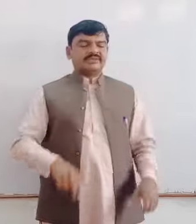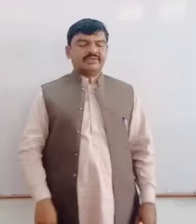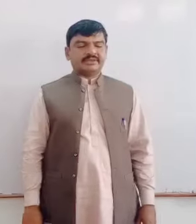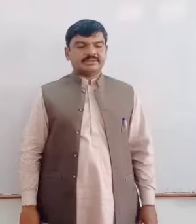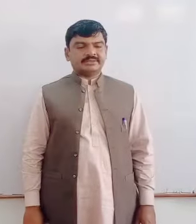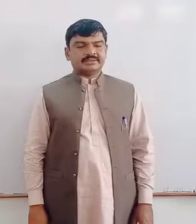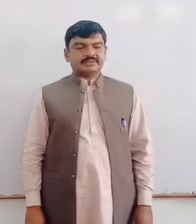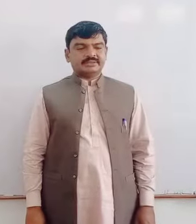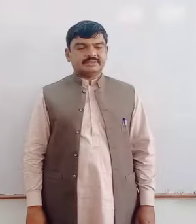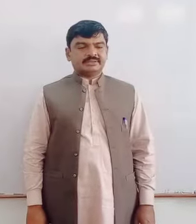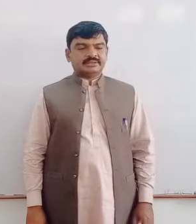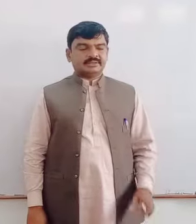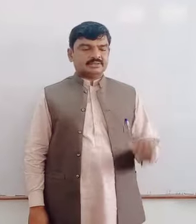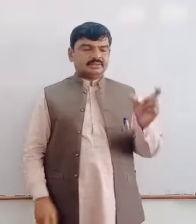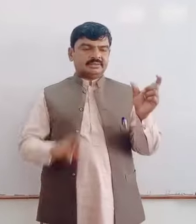सफर, रबीउल अव्वल,